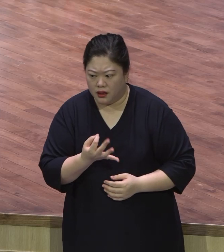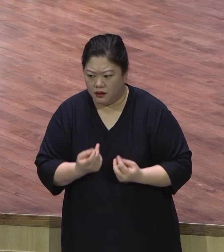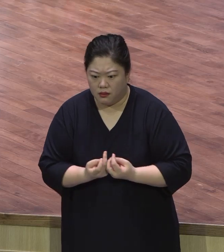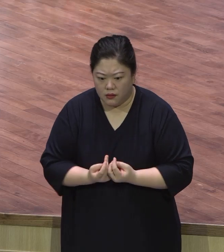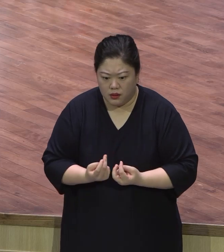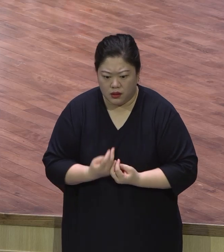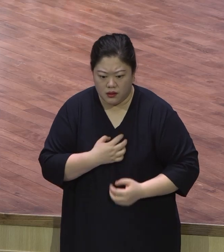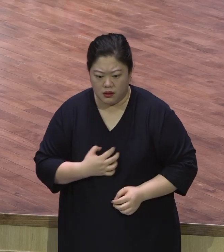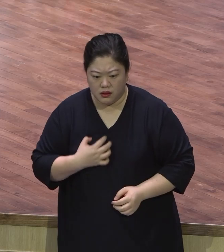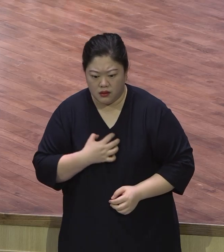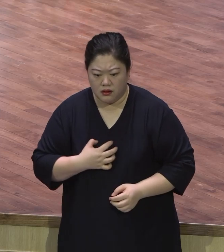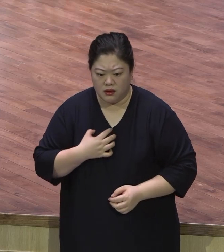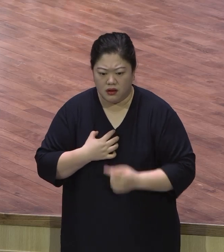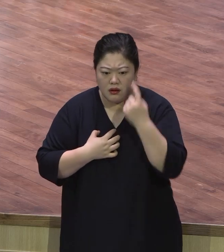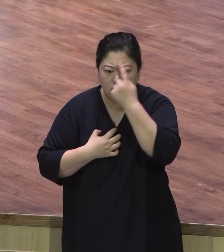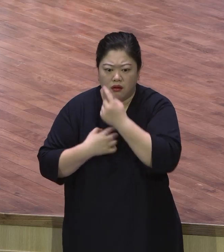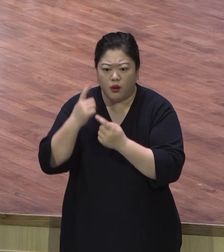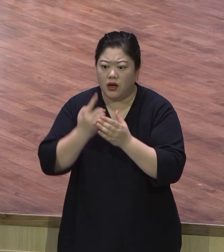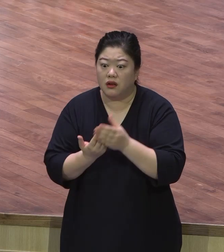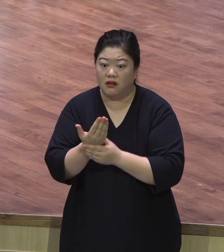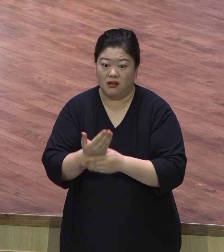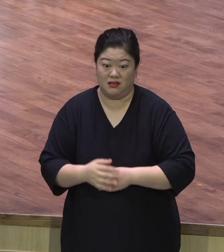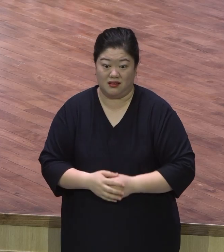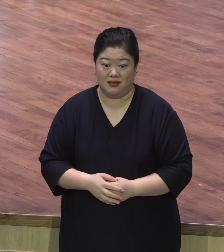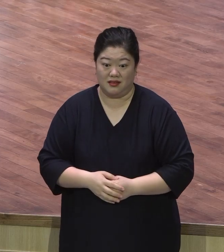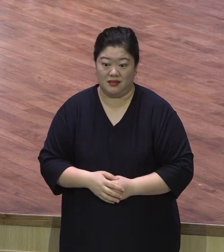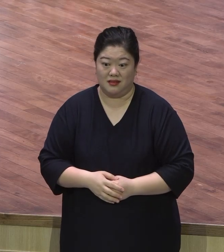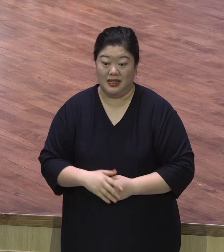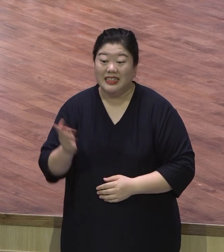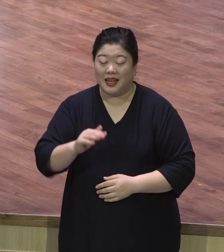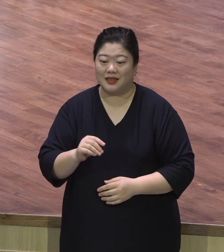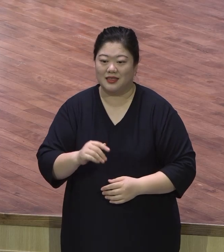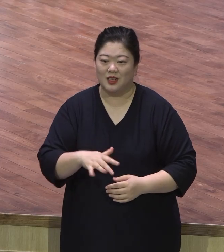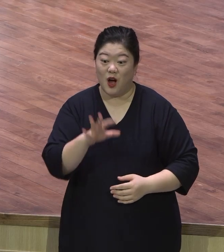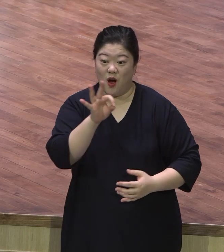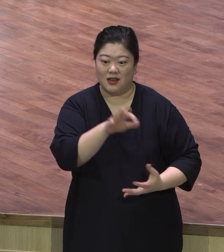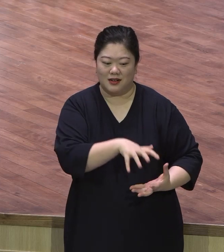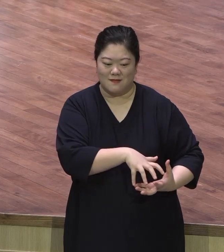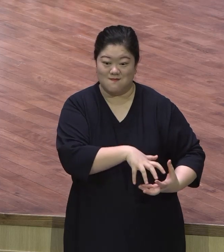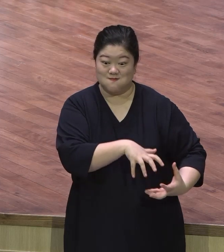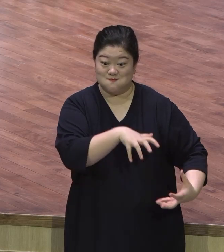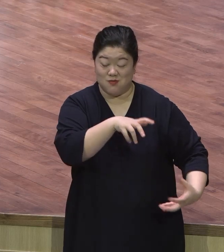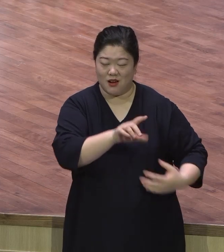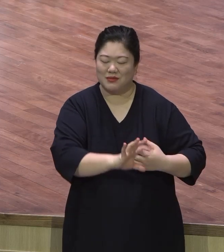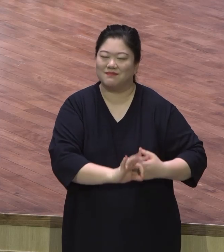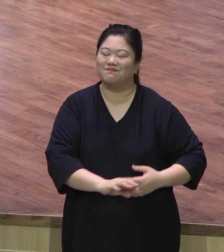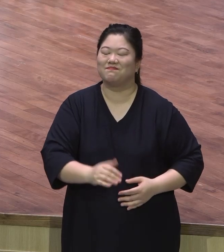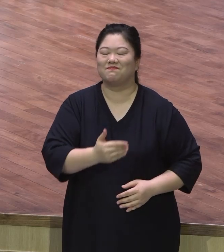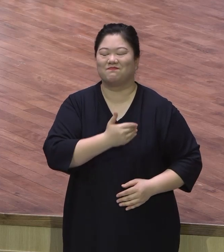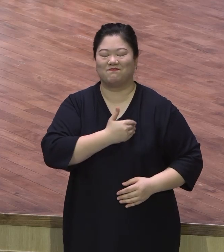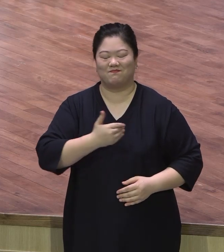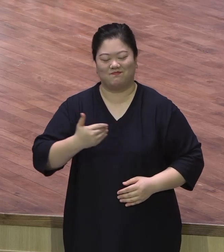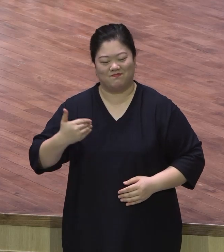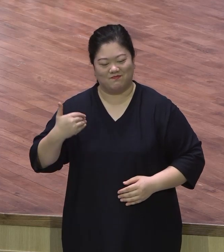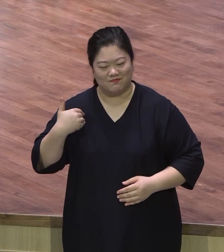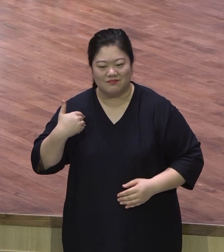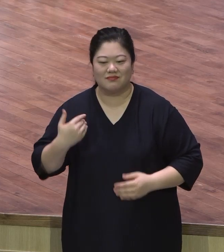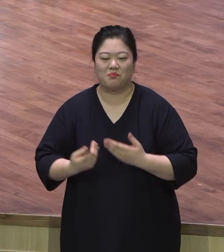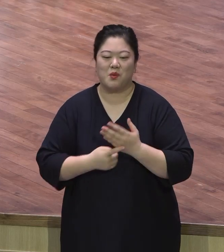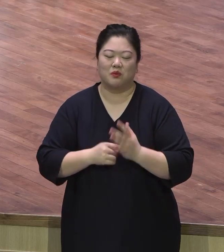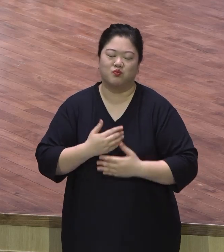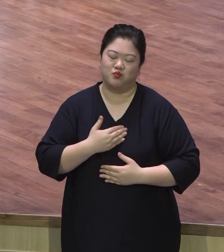빠지죠. 그러나 돈이 있으면, 돈이 딱 있으면 마치 비단의 술로 온 것처럼 그냥